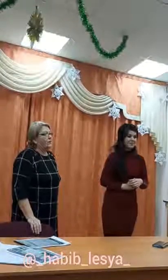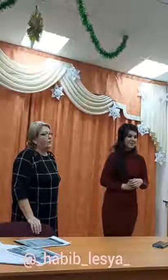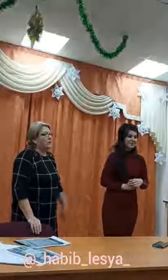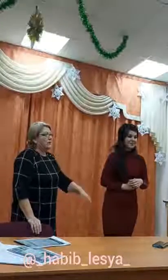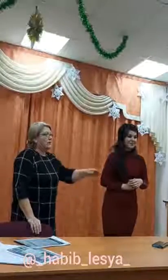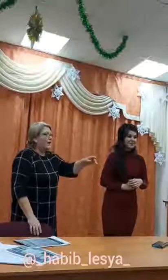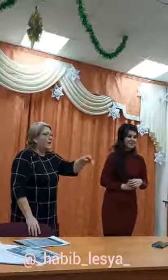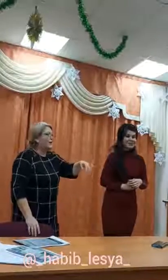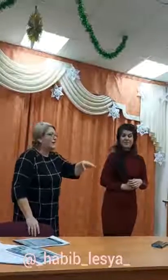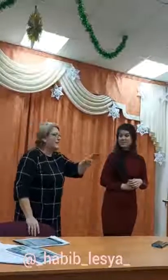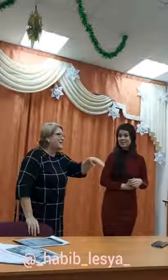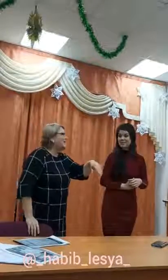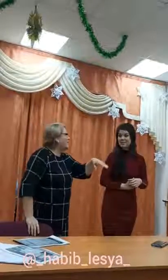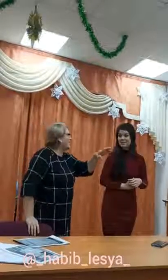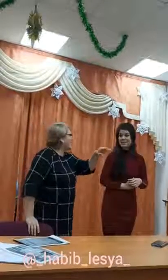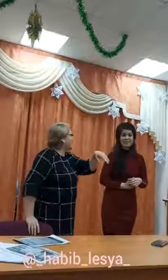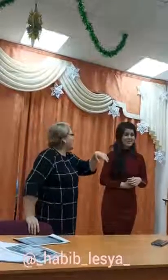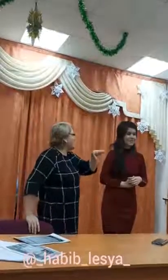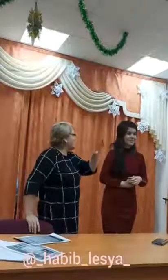Вот. Она говорит, она такая, она может